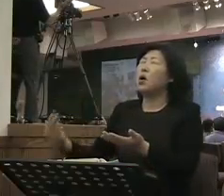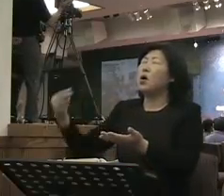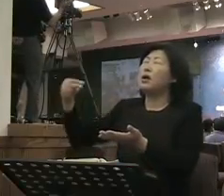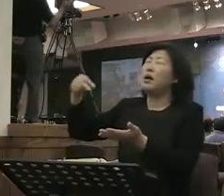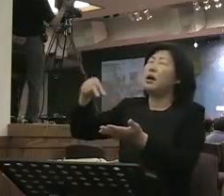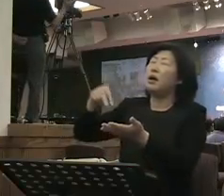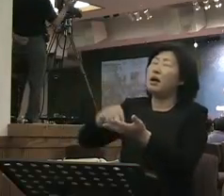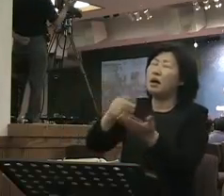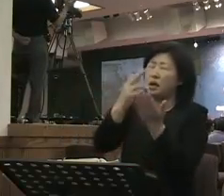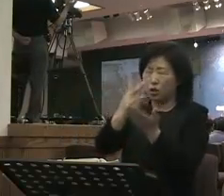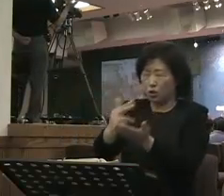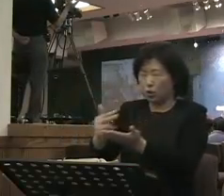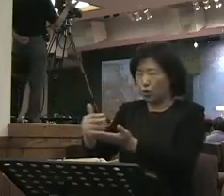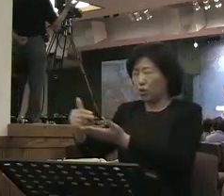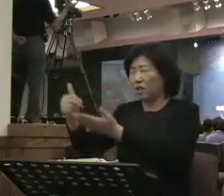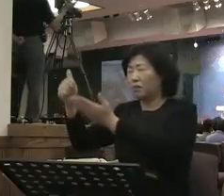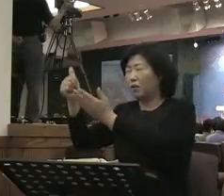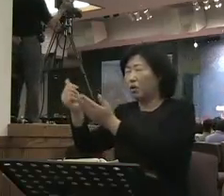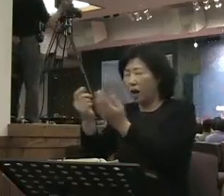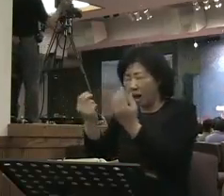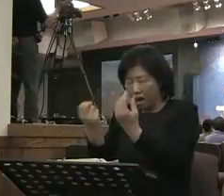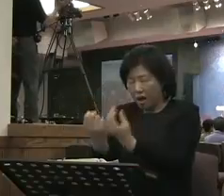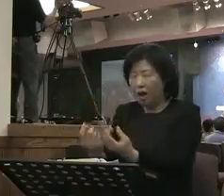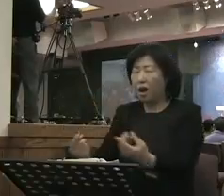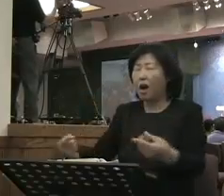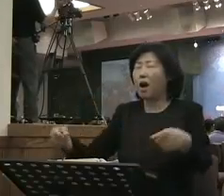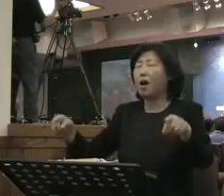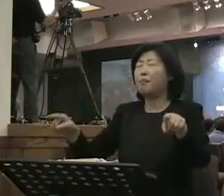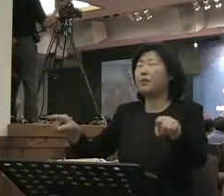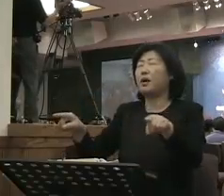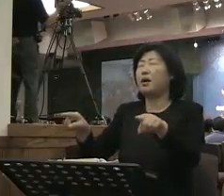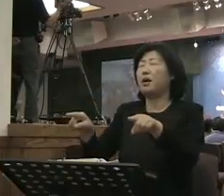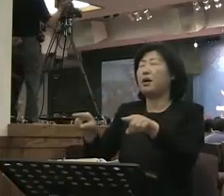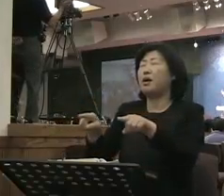우린 산에 주님과